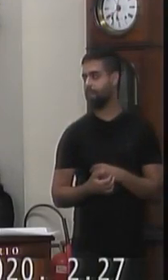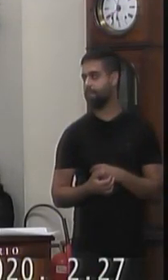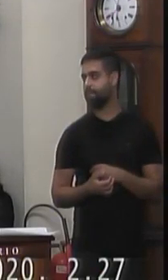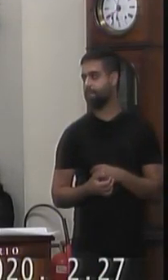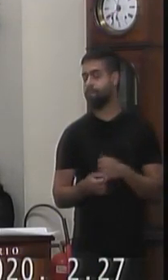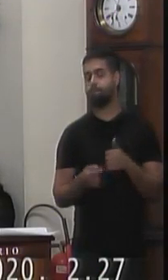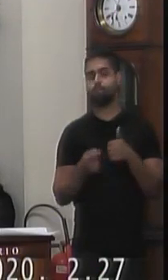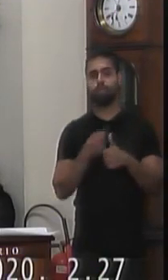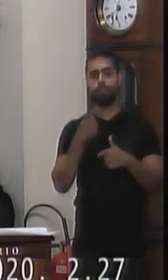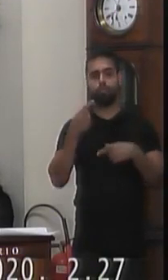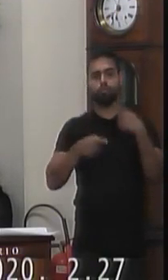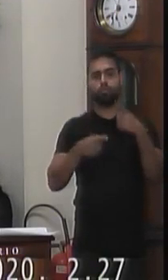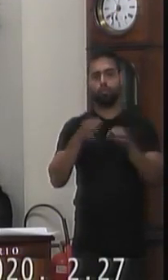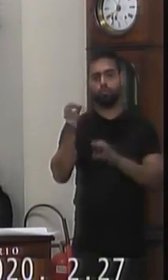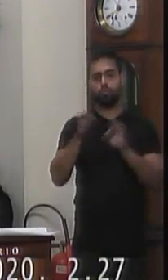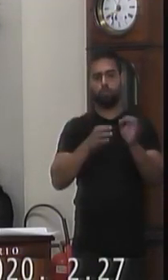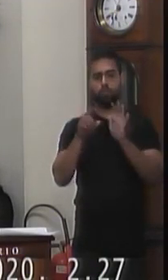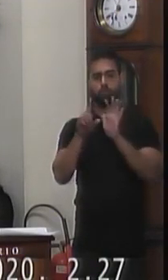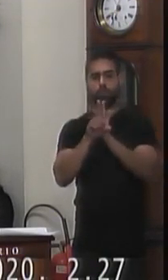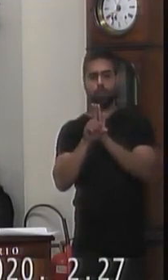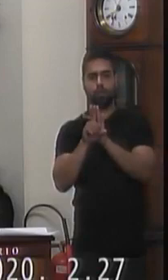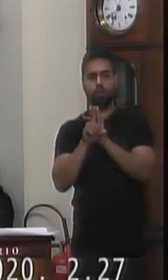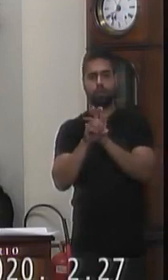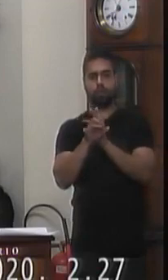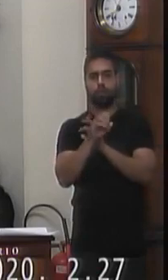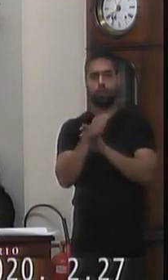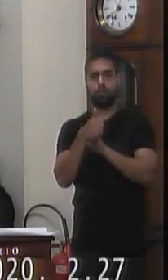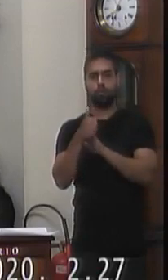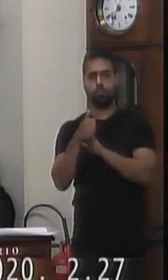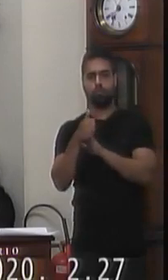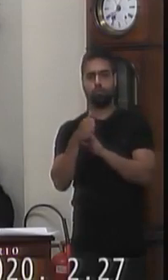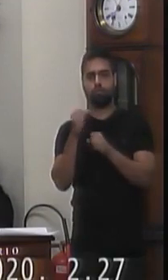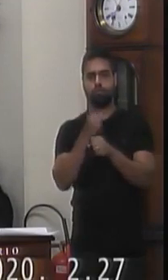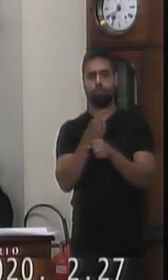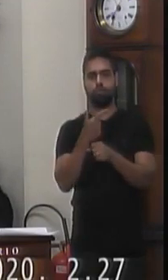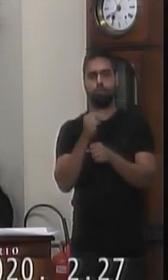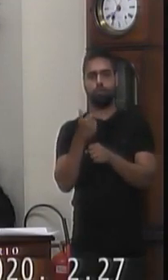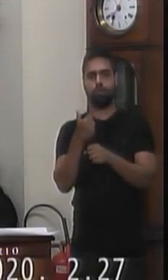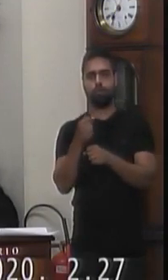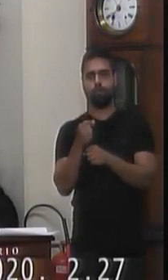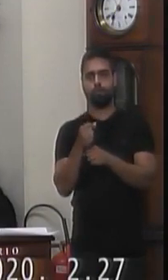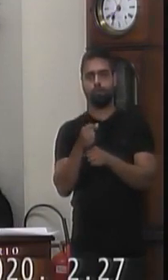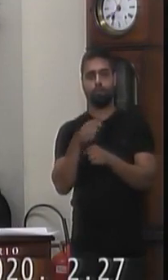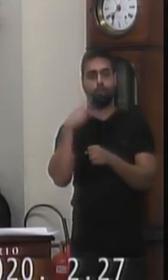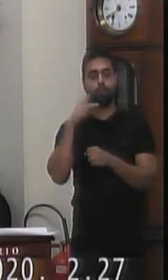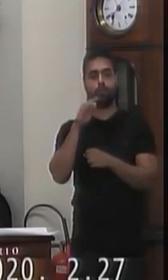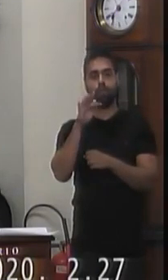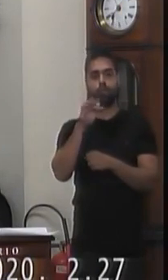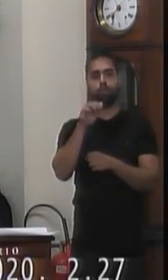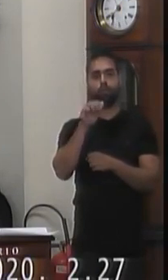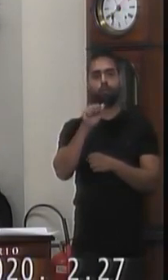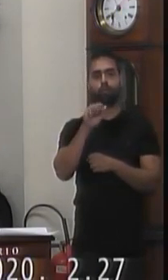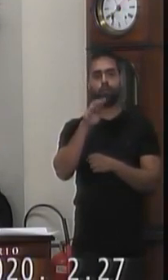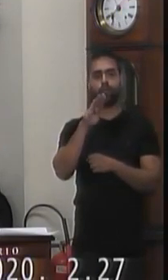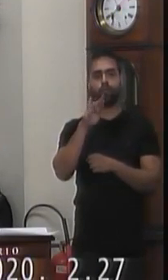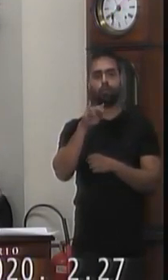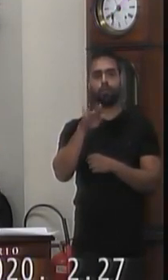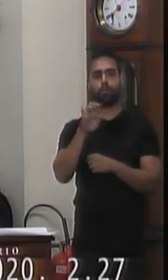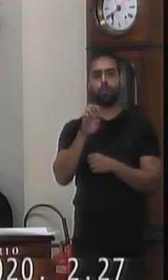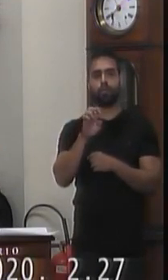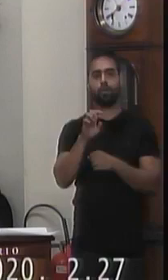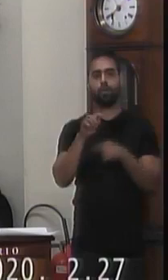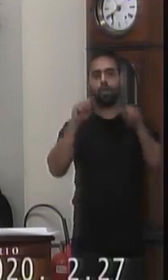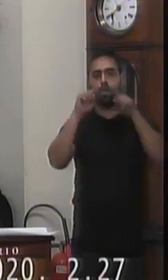Primeira discussão do projeto de lei ordinário número 011/2020. Vereadora Fabiana Vasconcelos atribui o